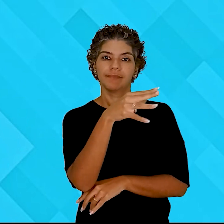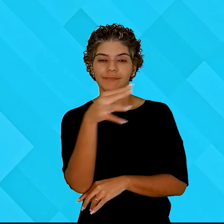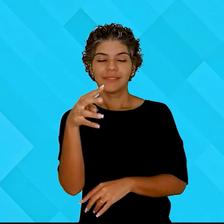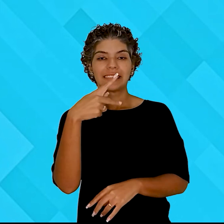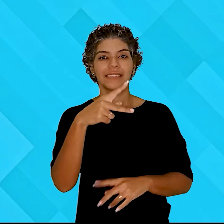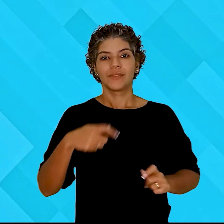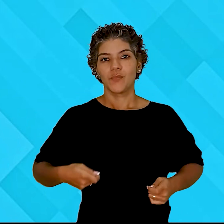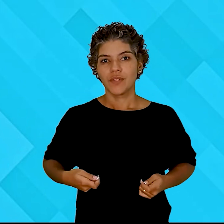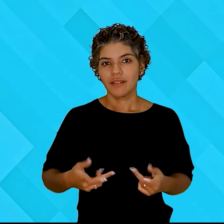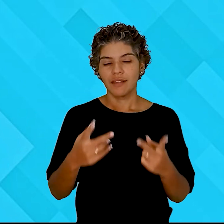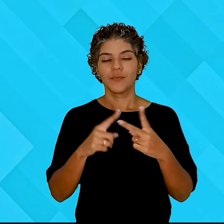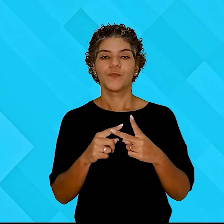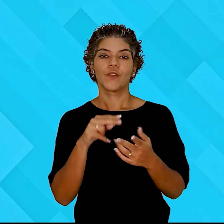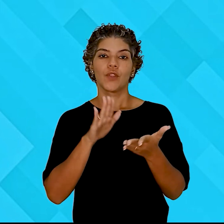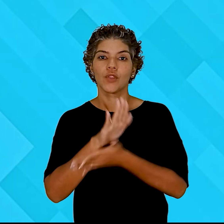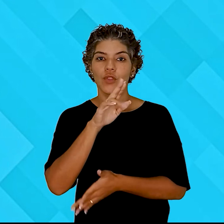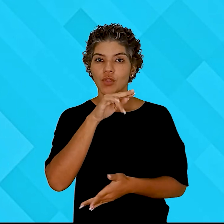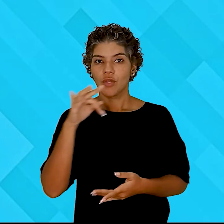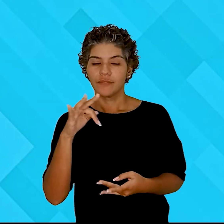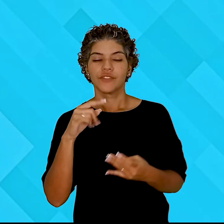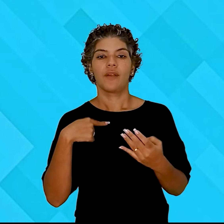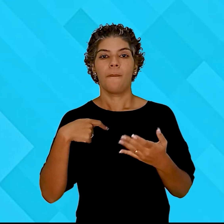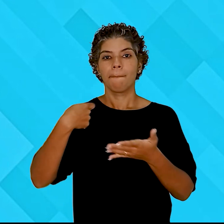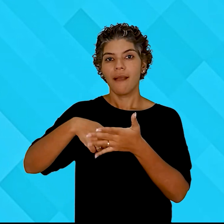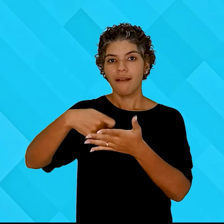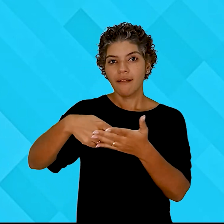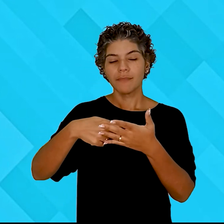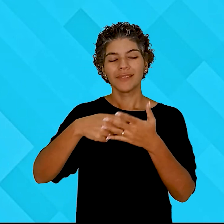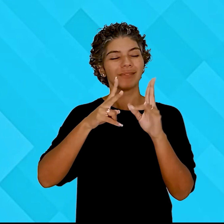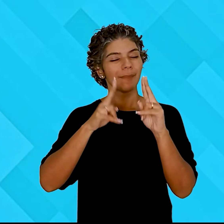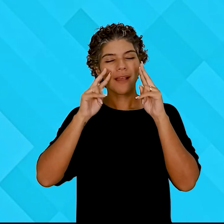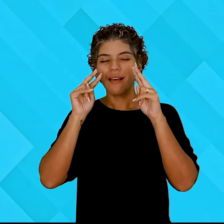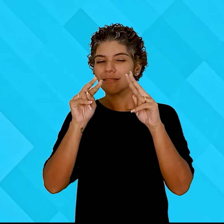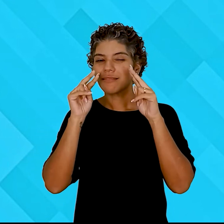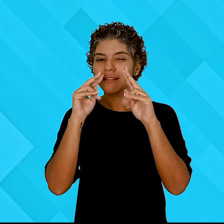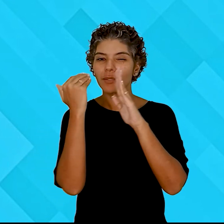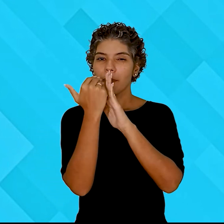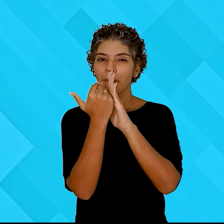seus pagamentos. Nunca perca isso de vista e nunca misture a sua pessoa física com a pessoa